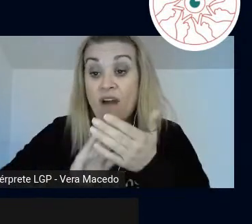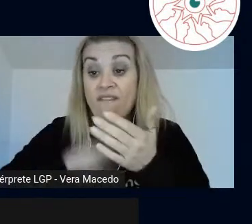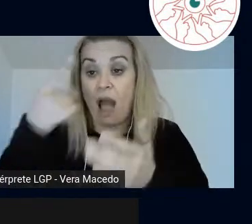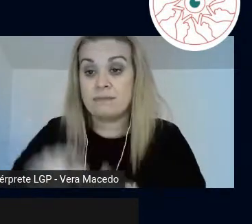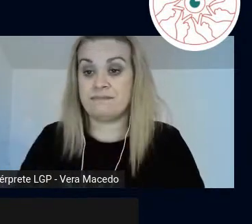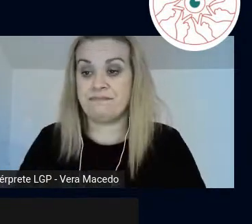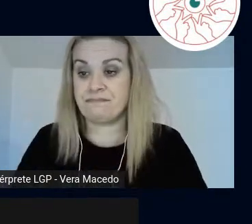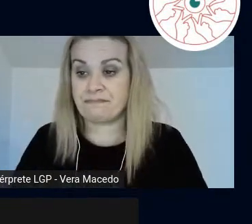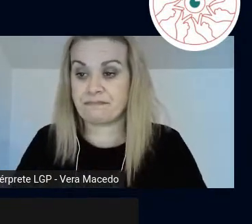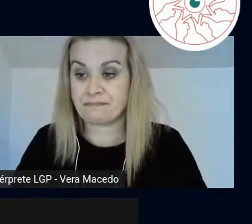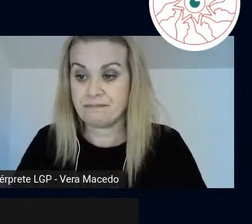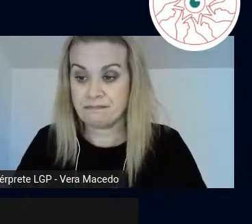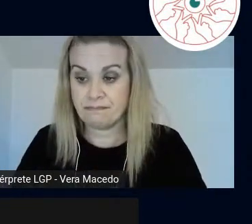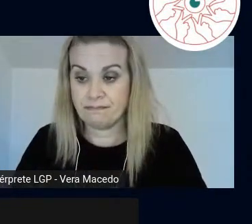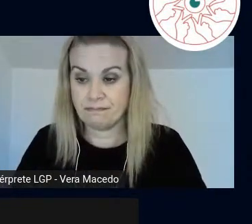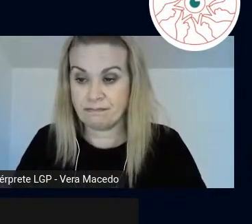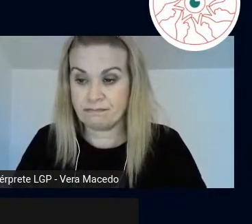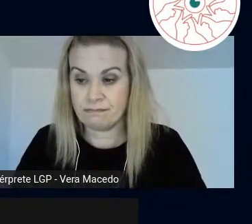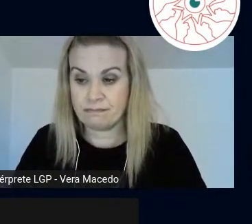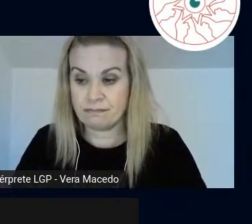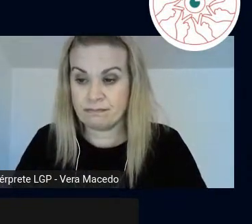isso também. Pode